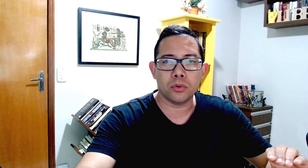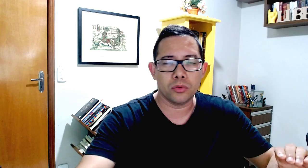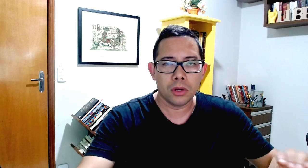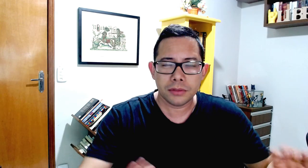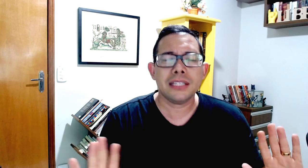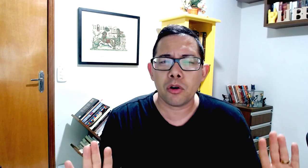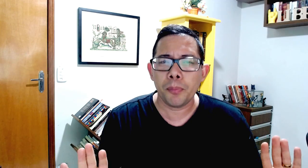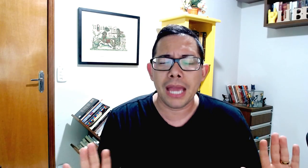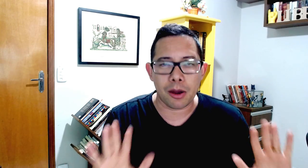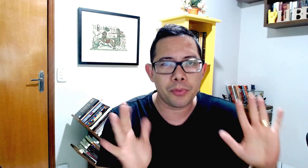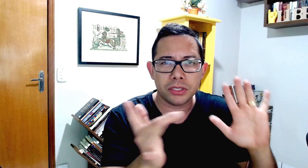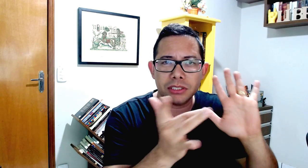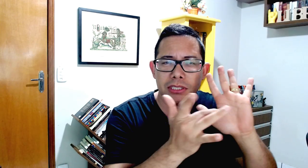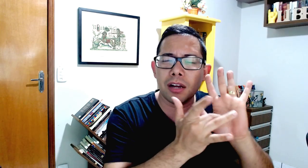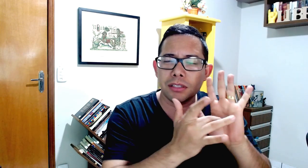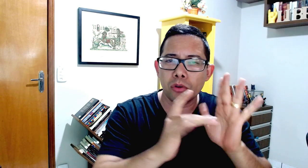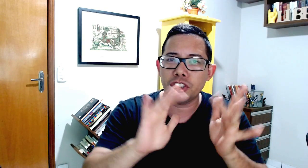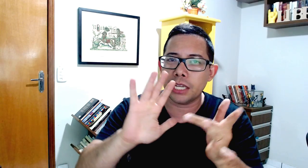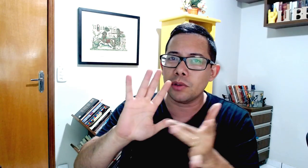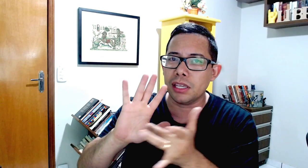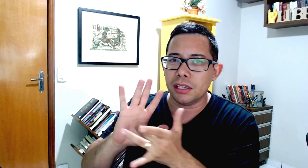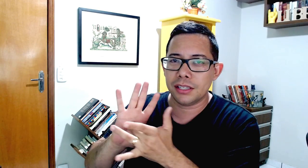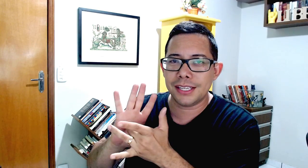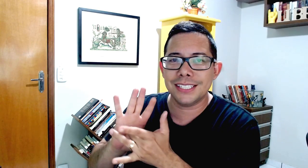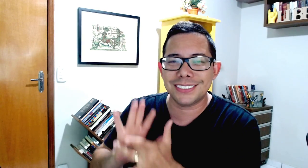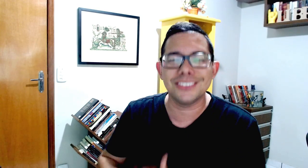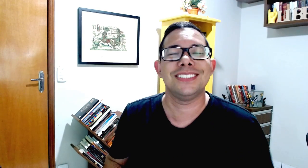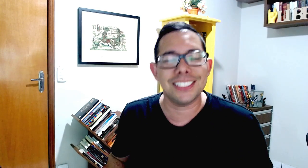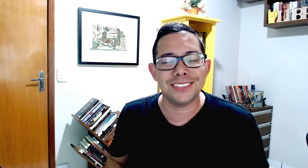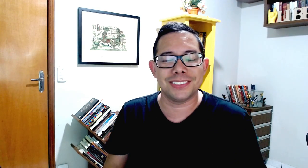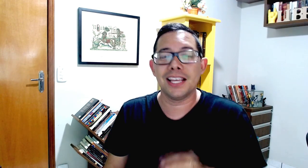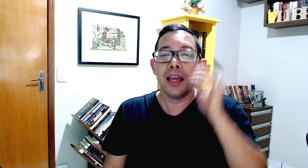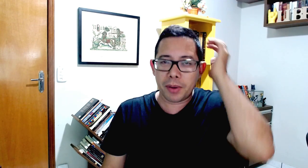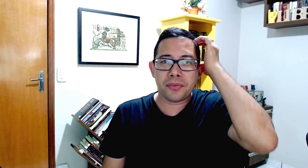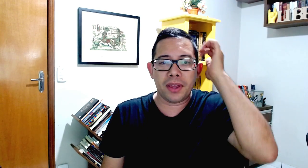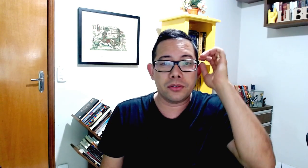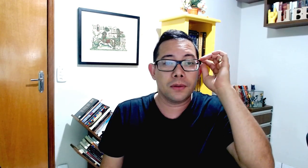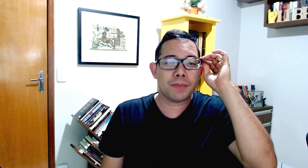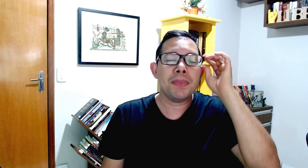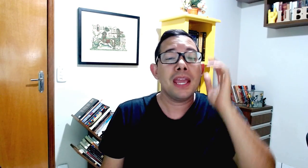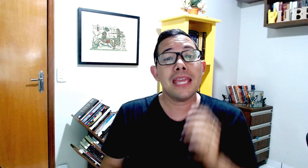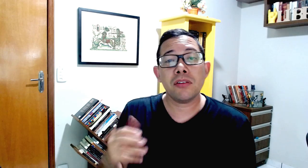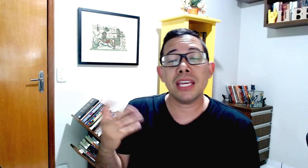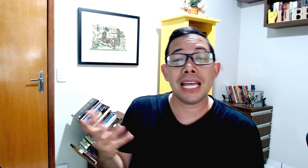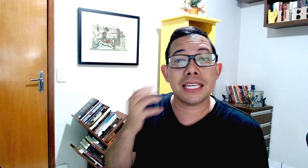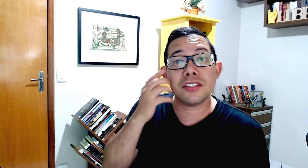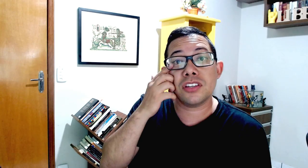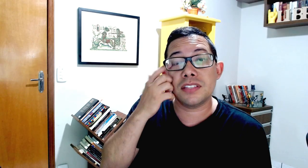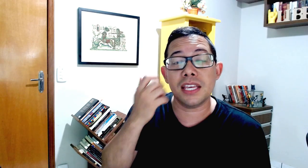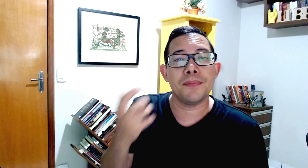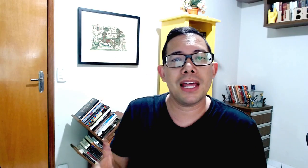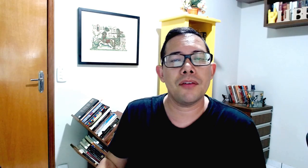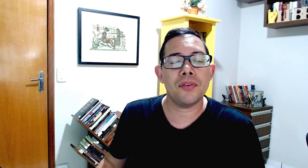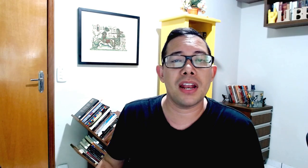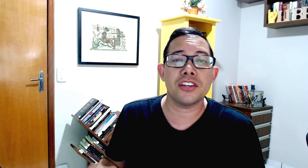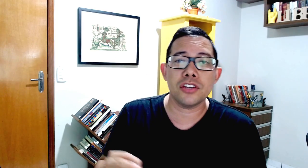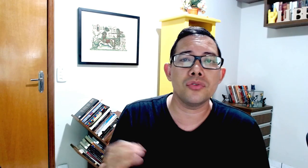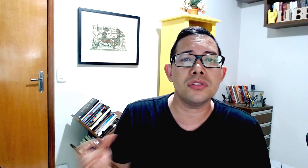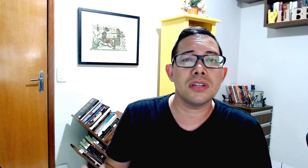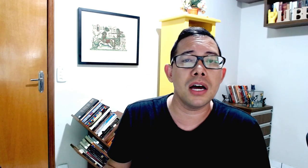põe no tenta copiar importante então dá um jeito aí isso Jesus perfeito tá E aí que que ela quis dizer ela foi para lá Jesus